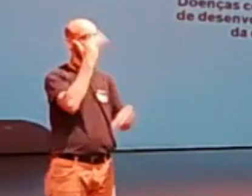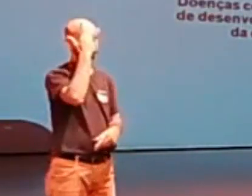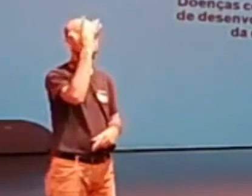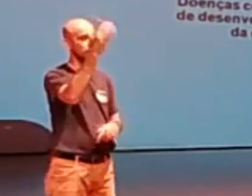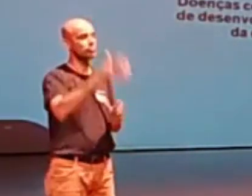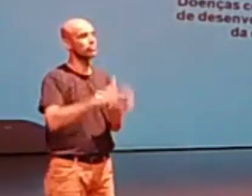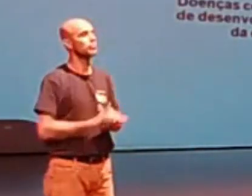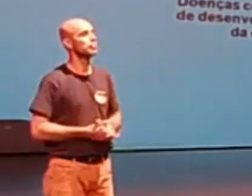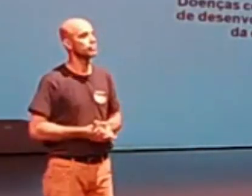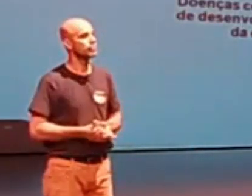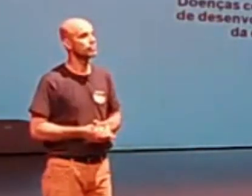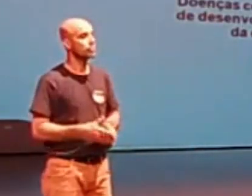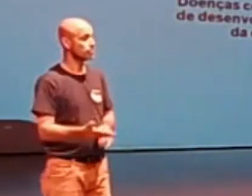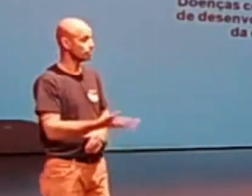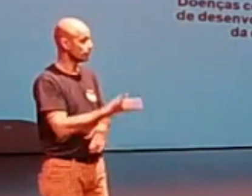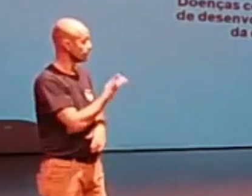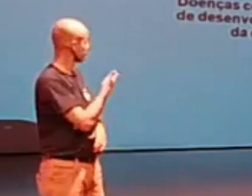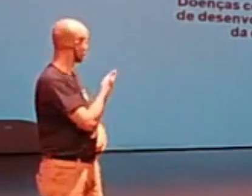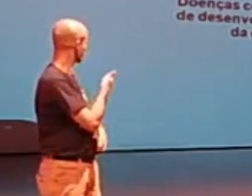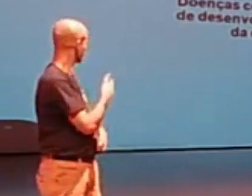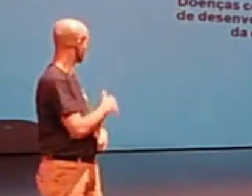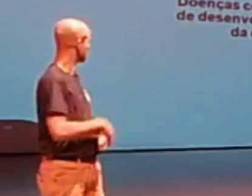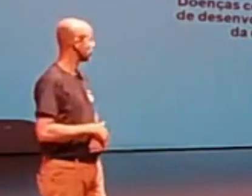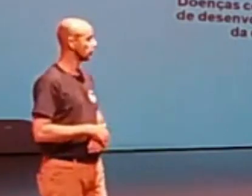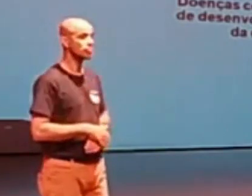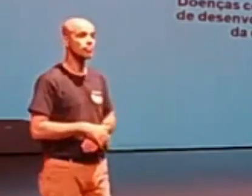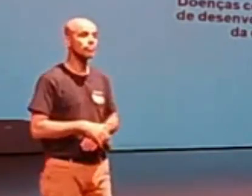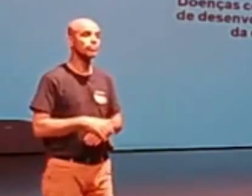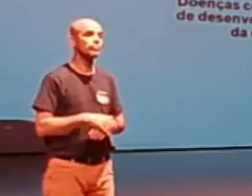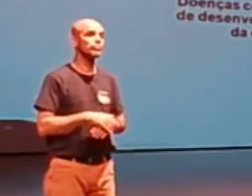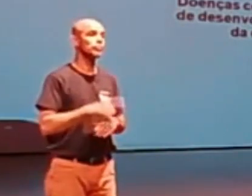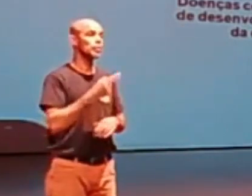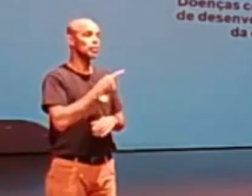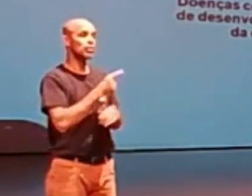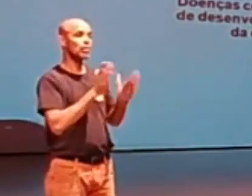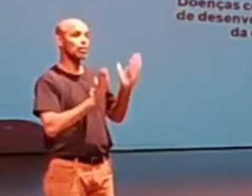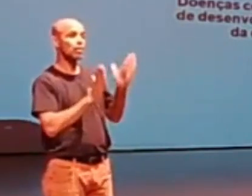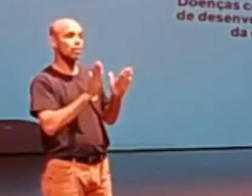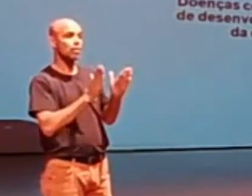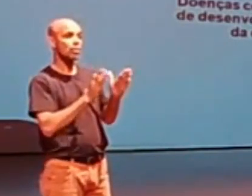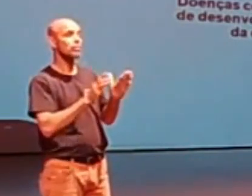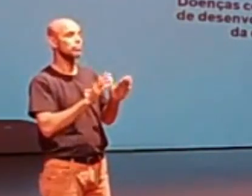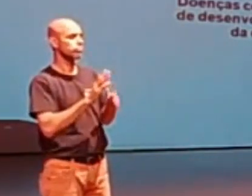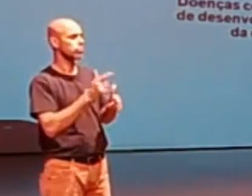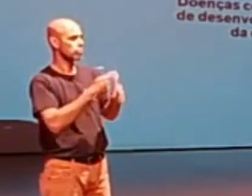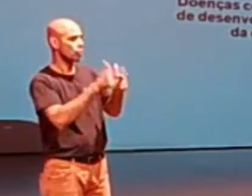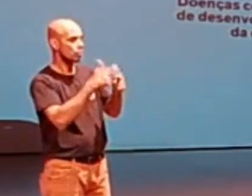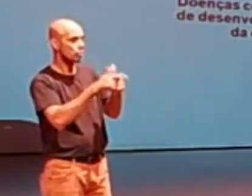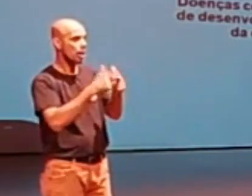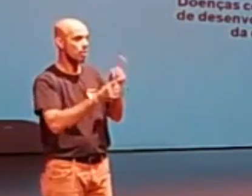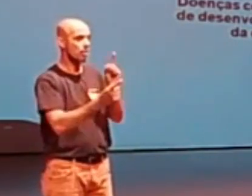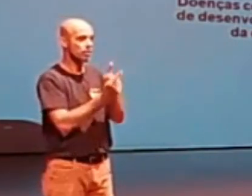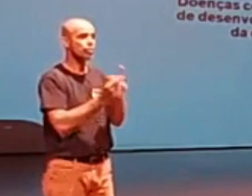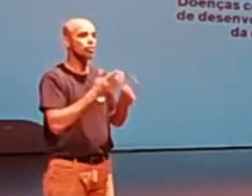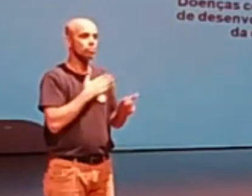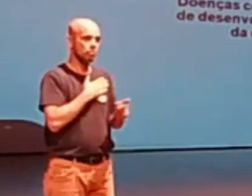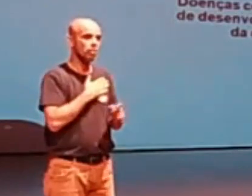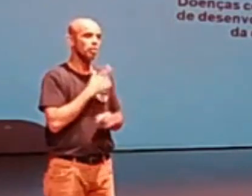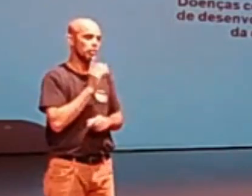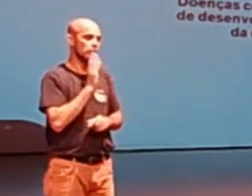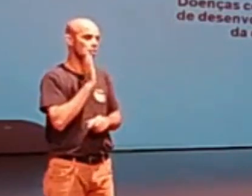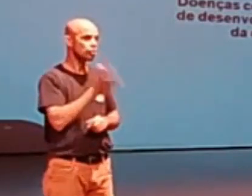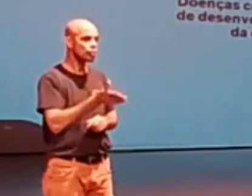Então vamos lá, esse aqui é um caso, tá? Basicamente de uma paciente minha, que ela começou, eu a conheci, ela já tinha